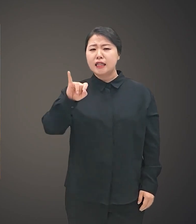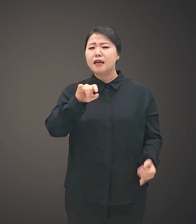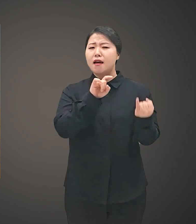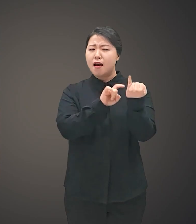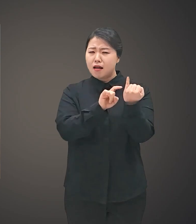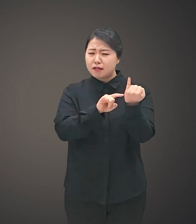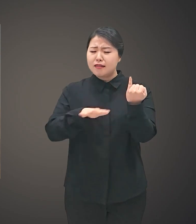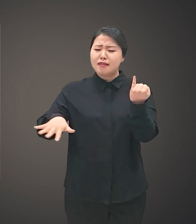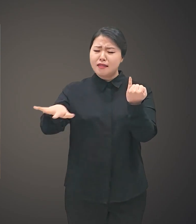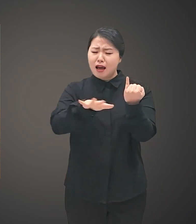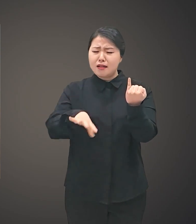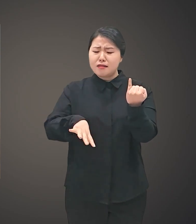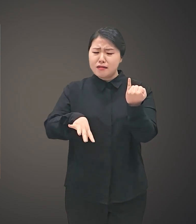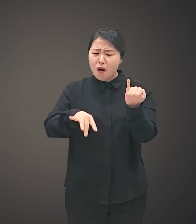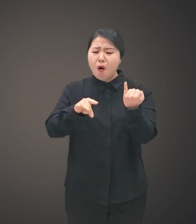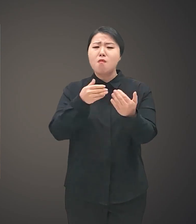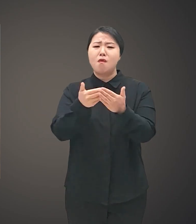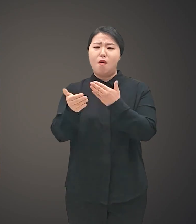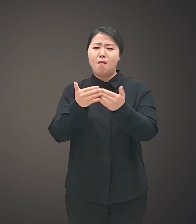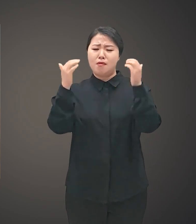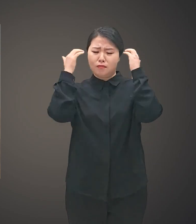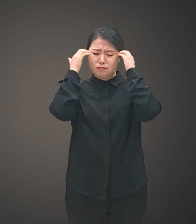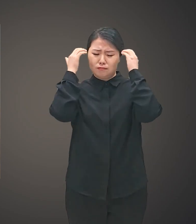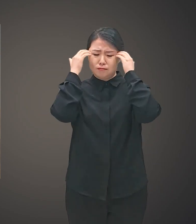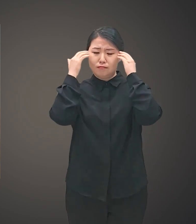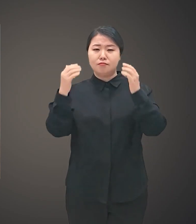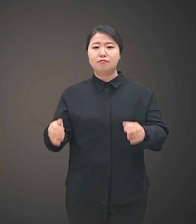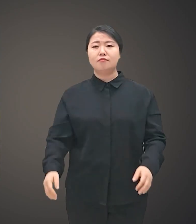강희에게는 모두 처음 겪는 고통이었죠.